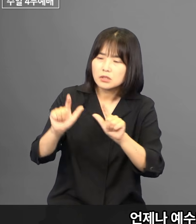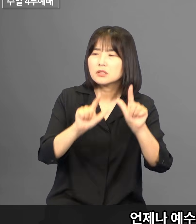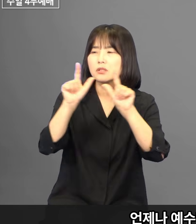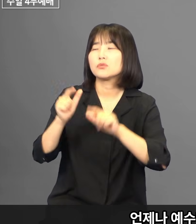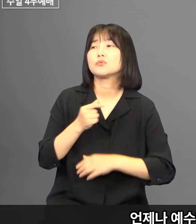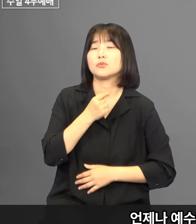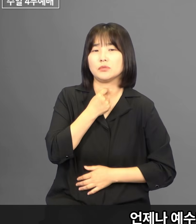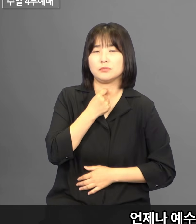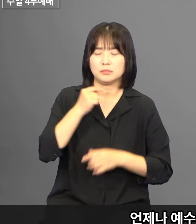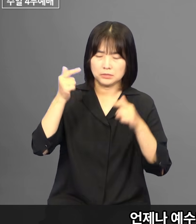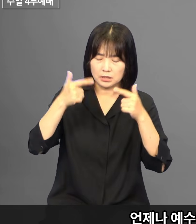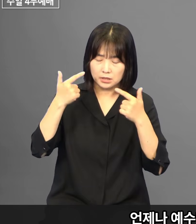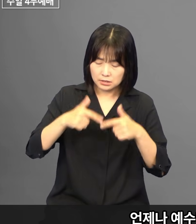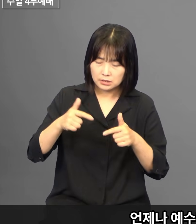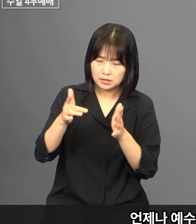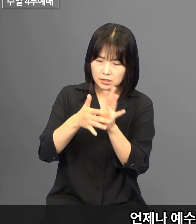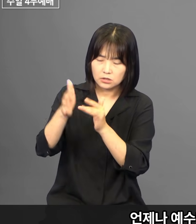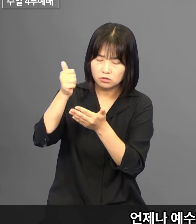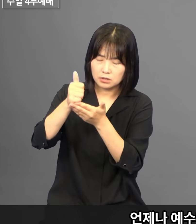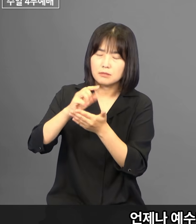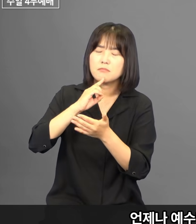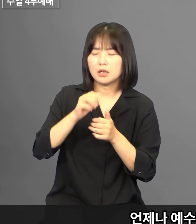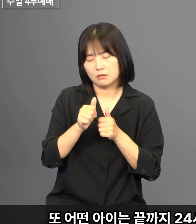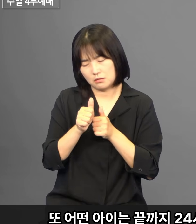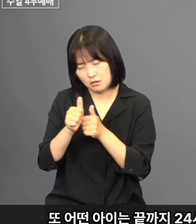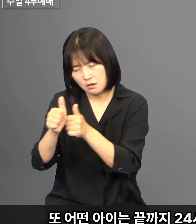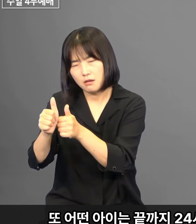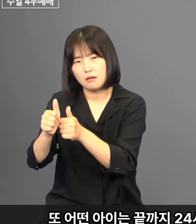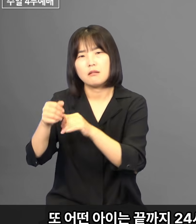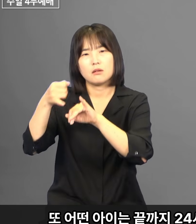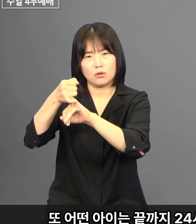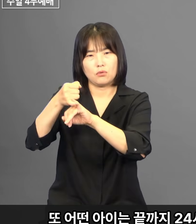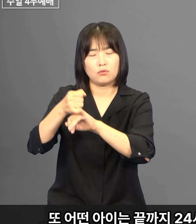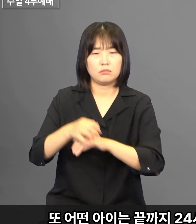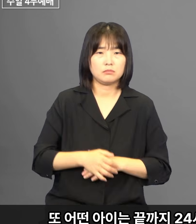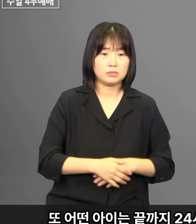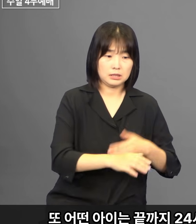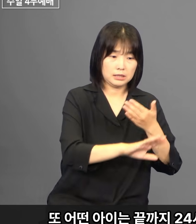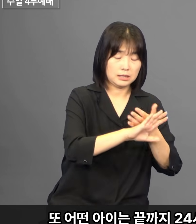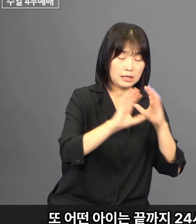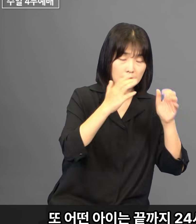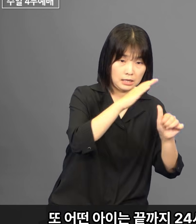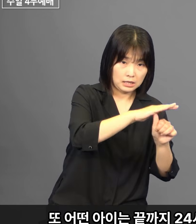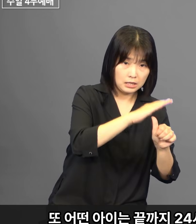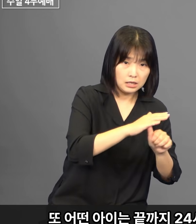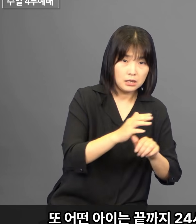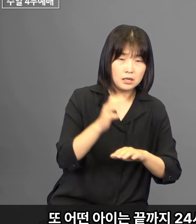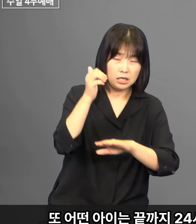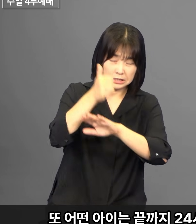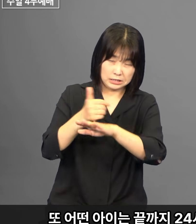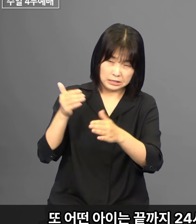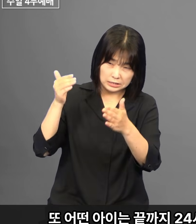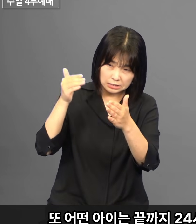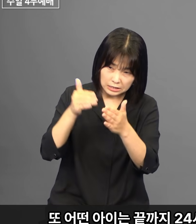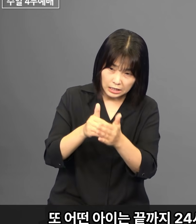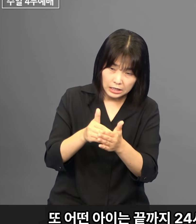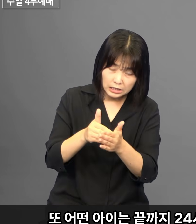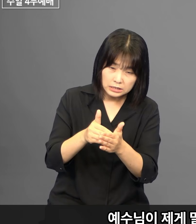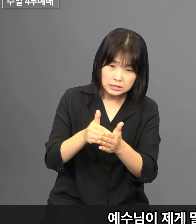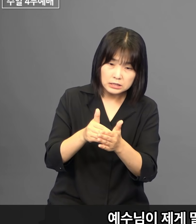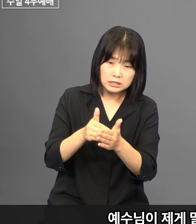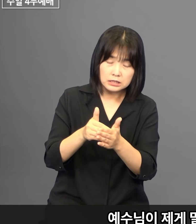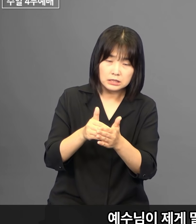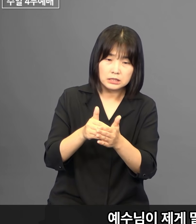언제나 예수님만 따라가겠습니다. 또 어떤 아이는 끝까지 24시간 예수님 따라가겠다고 기도할